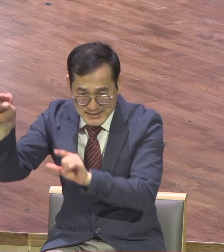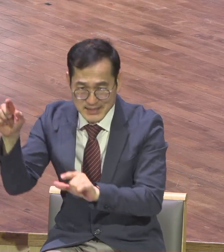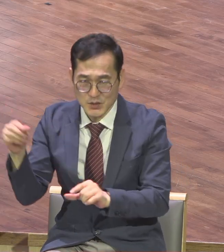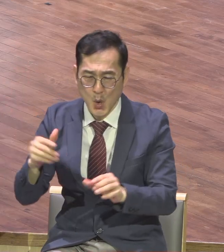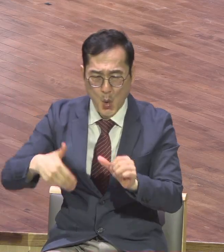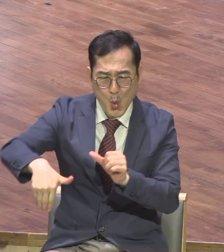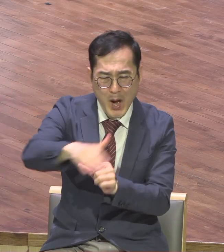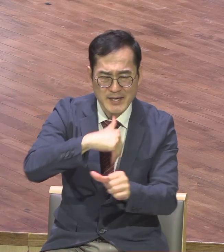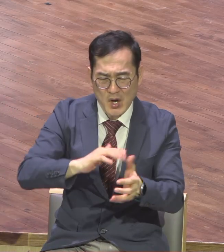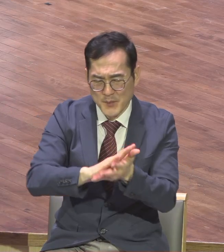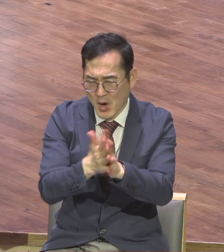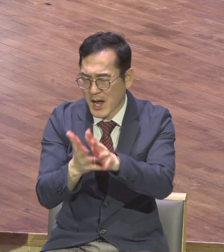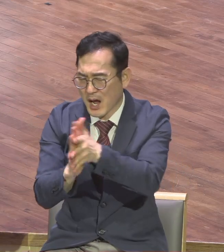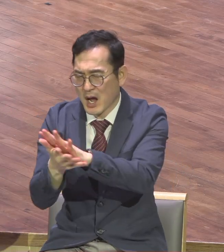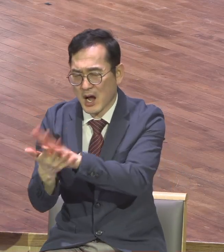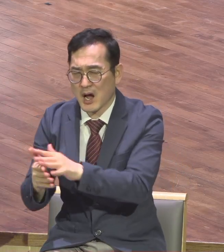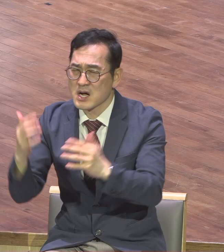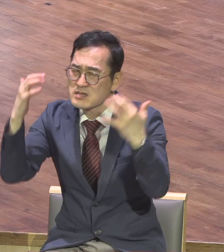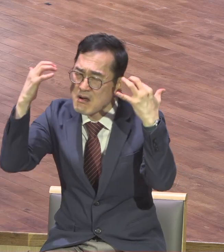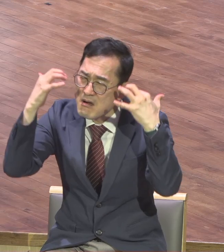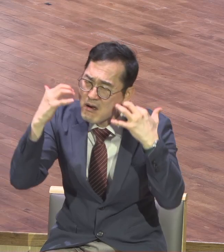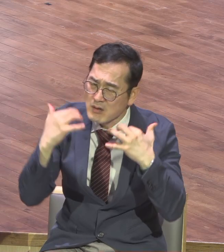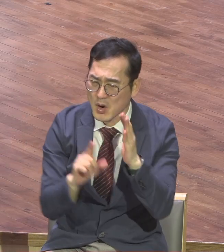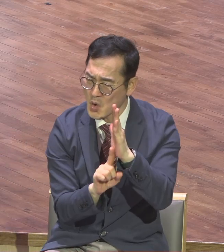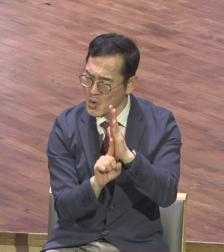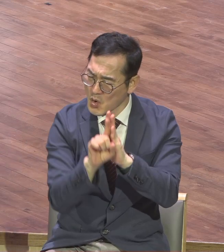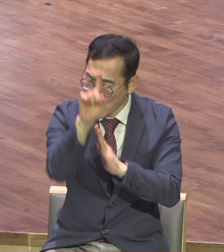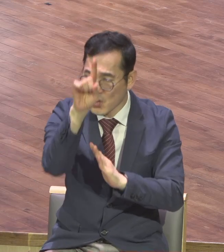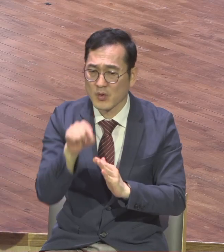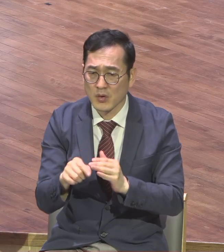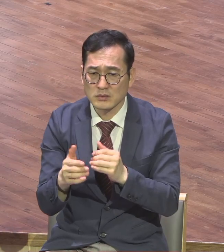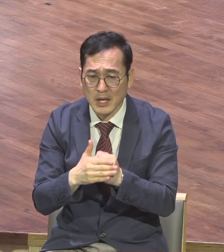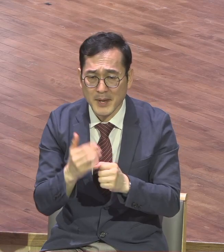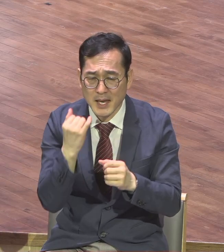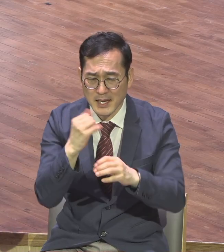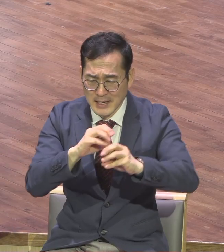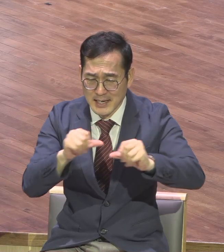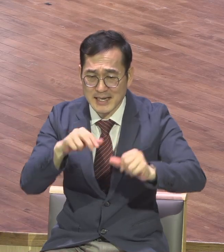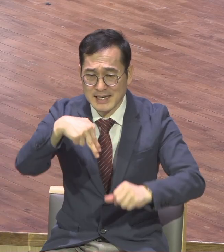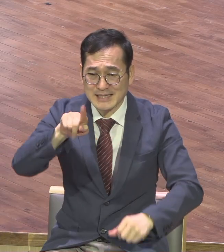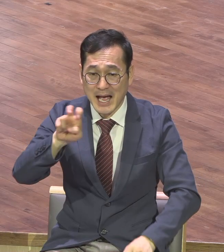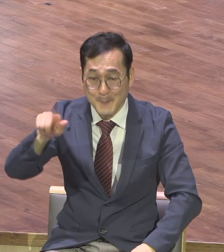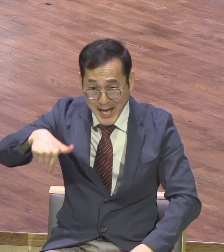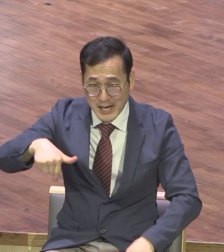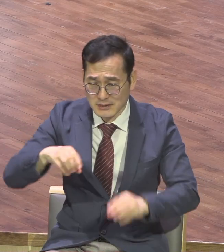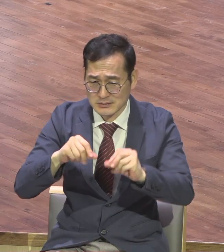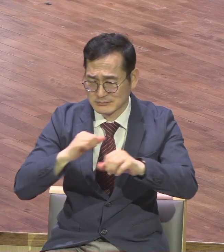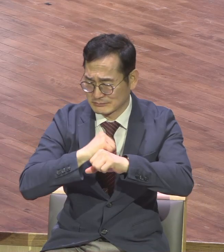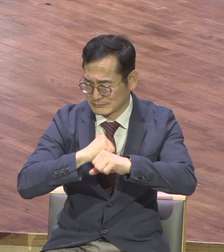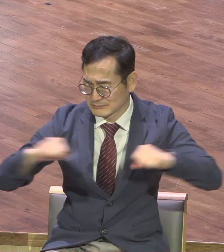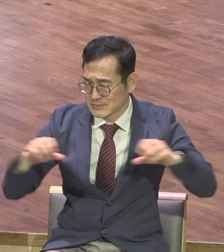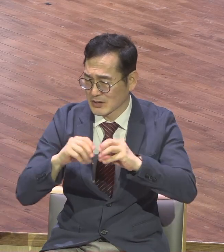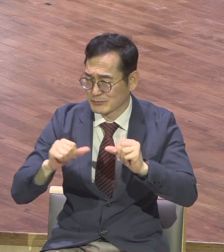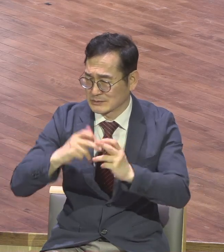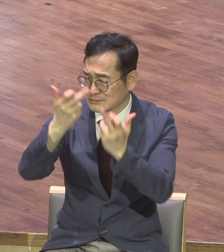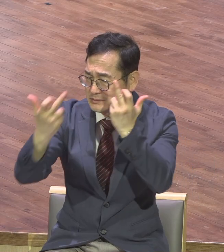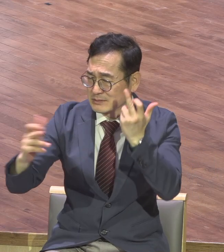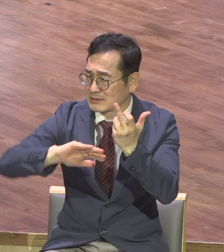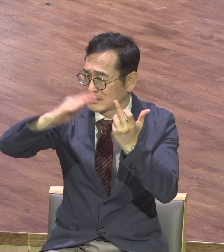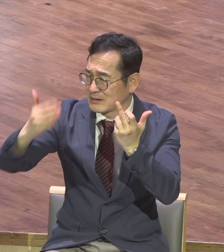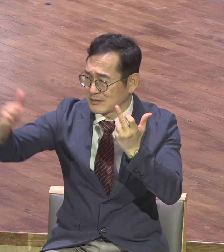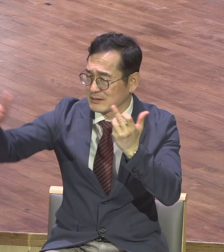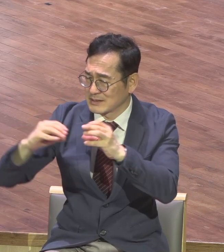사막 메뚜기가 기승을 부리는 일이 자주 발생하고 있다. 여러분 뉴스 봐서 알겠지만은